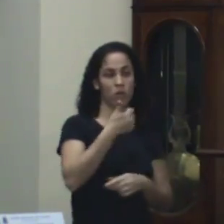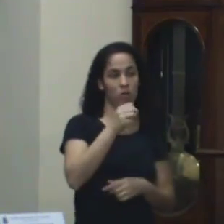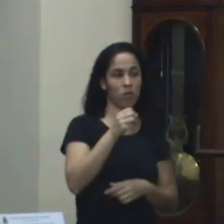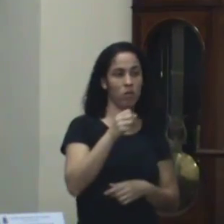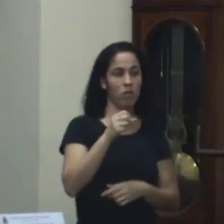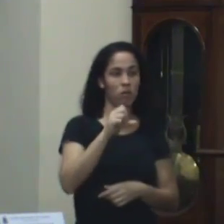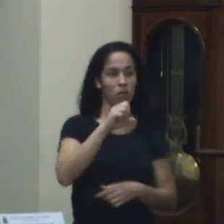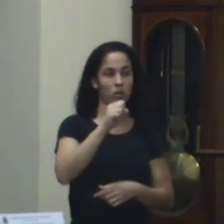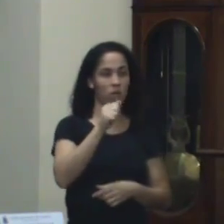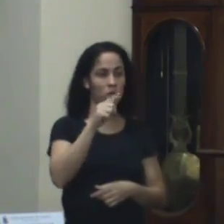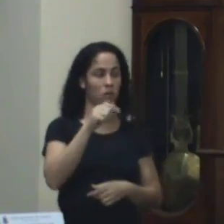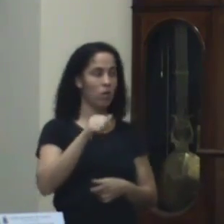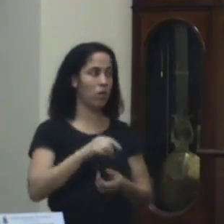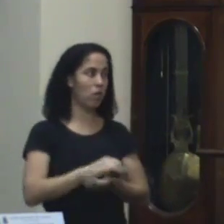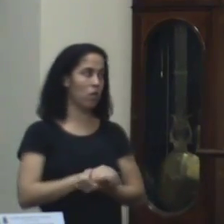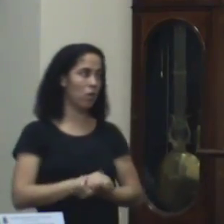salas